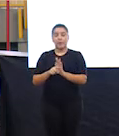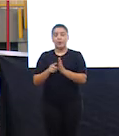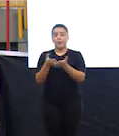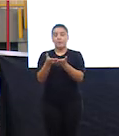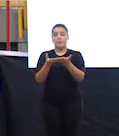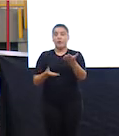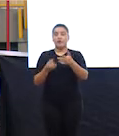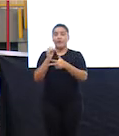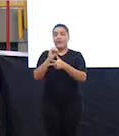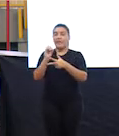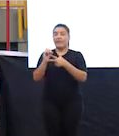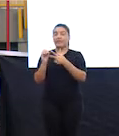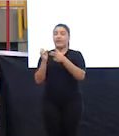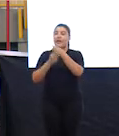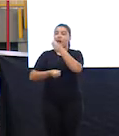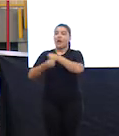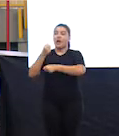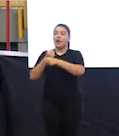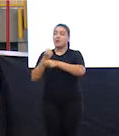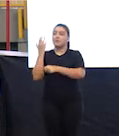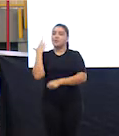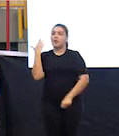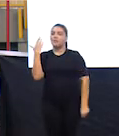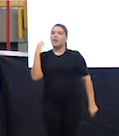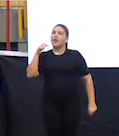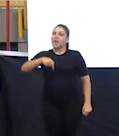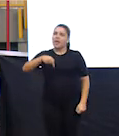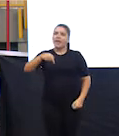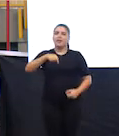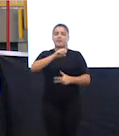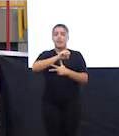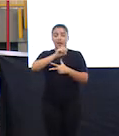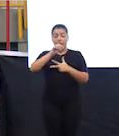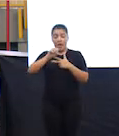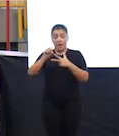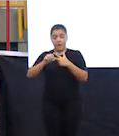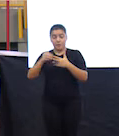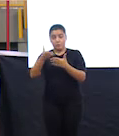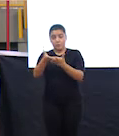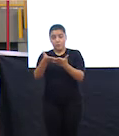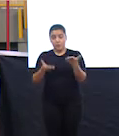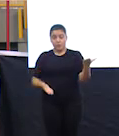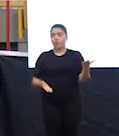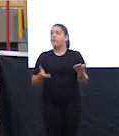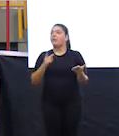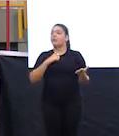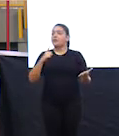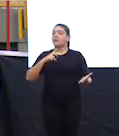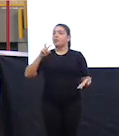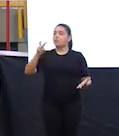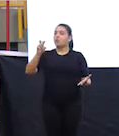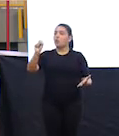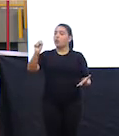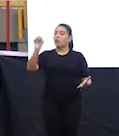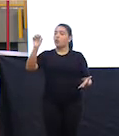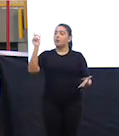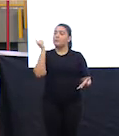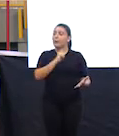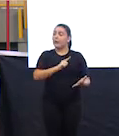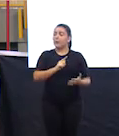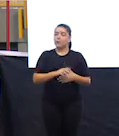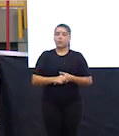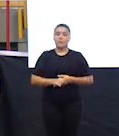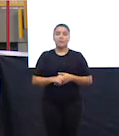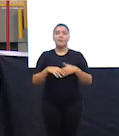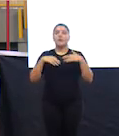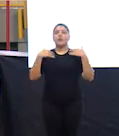prova do Enem do ano passado. E nesse ano, ela acertou 58 questões.